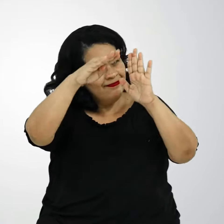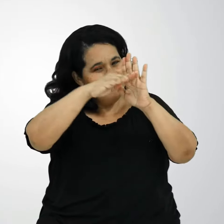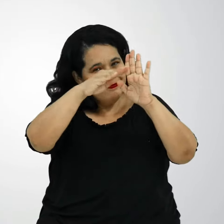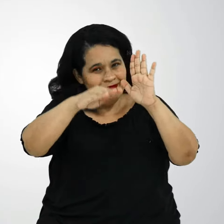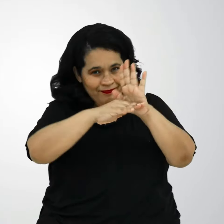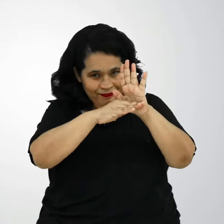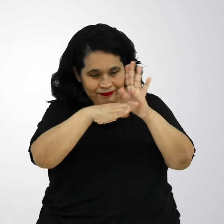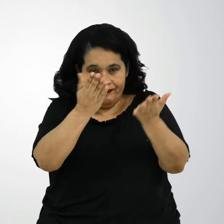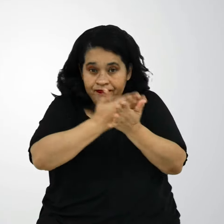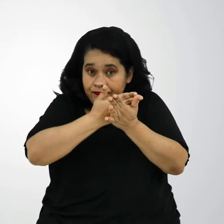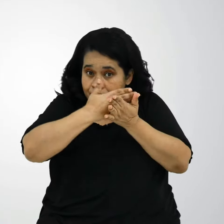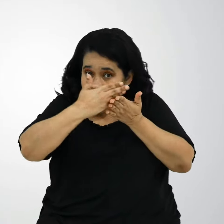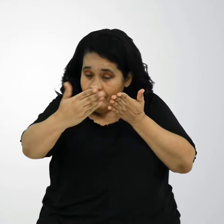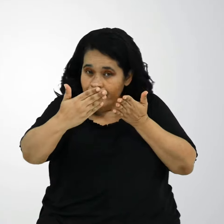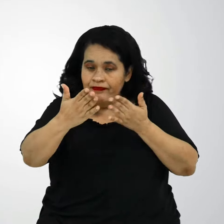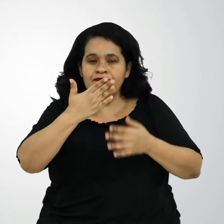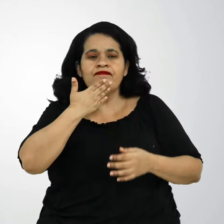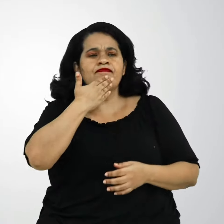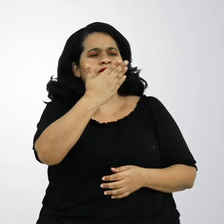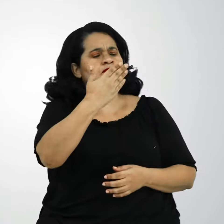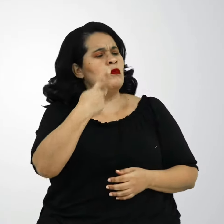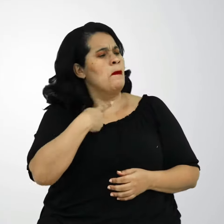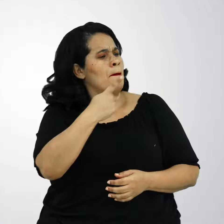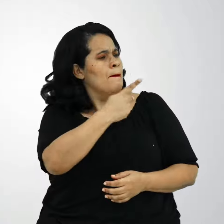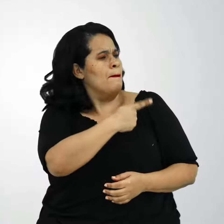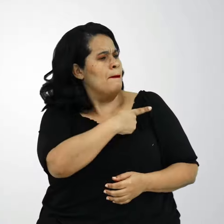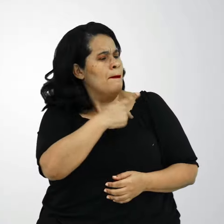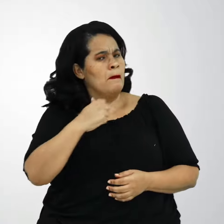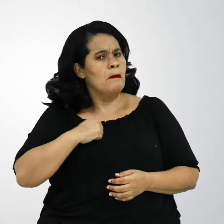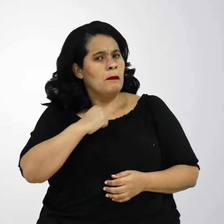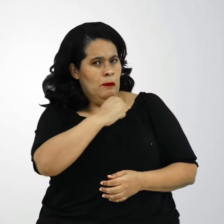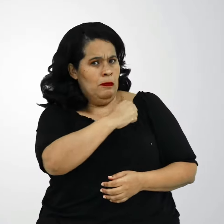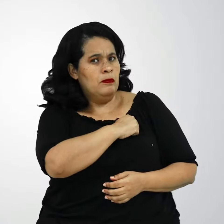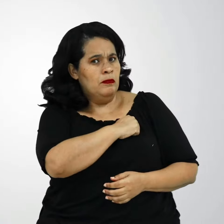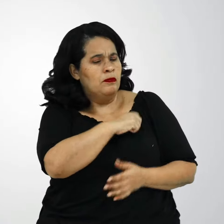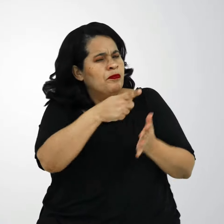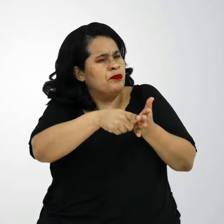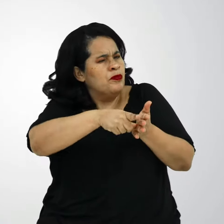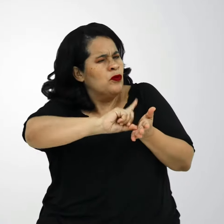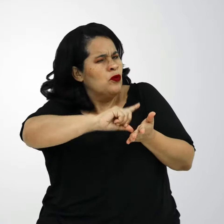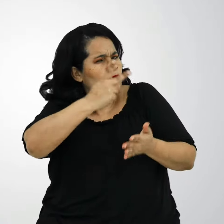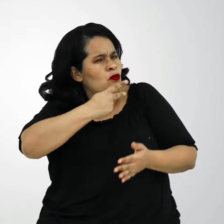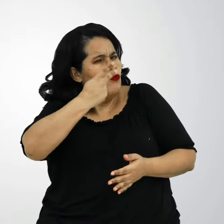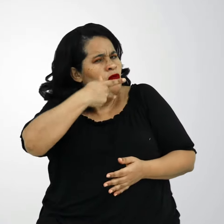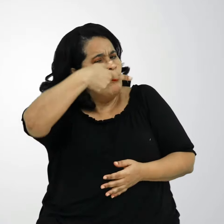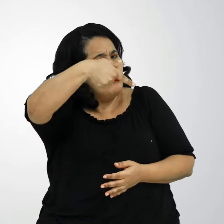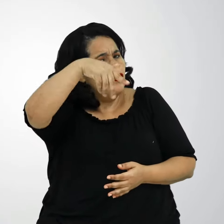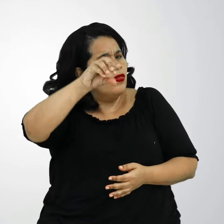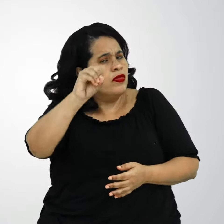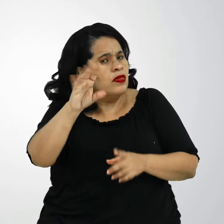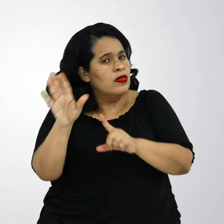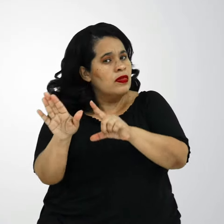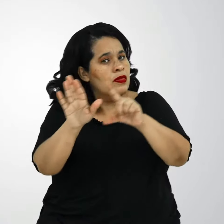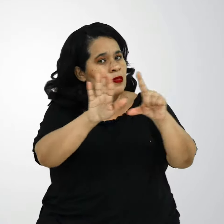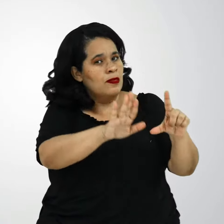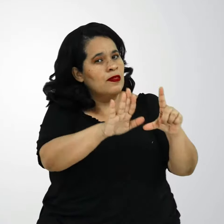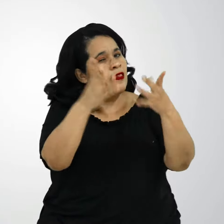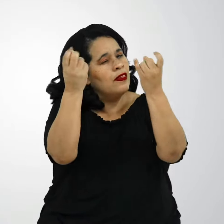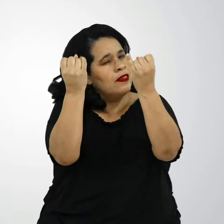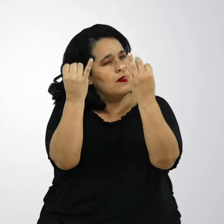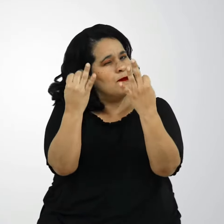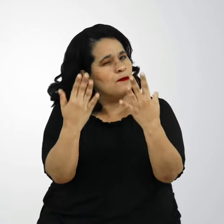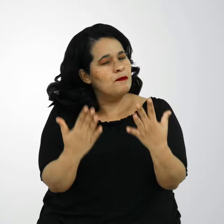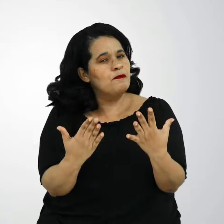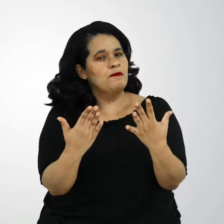E começando, eu queria pedir para o pastor Alain, antes da gente falar propriamente dito das 70 semanas, que ele falasse um pouco para a gente